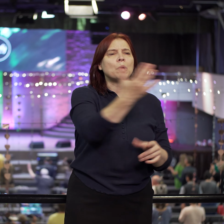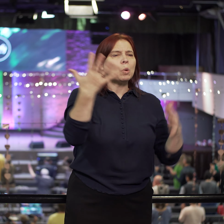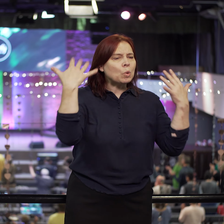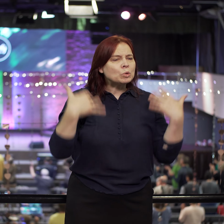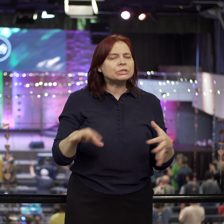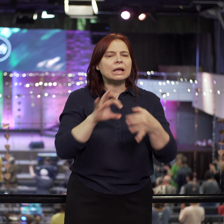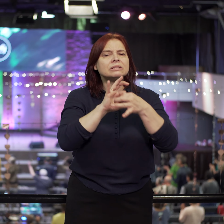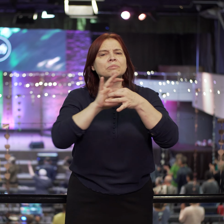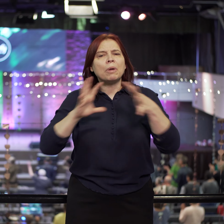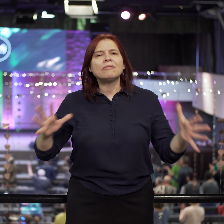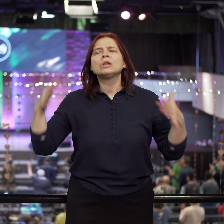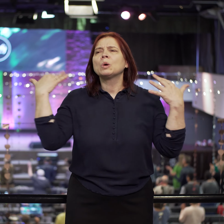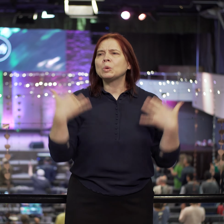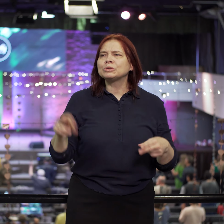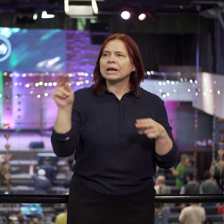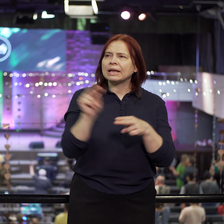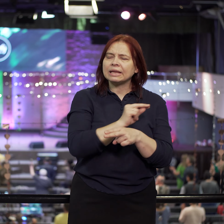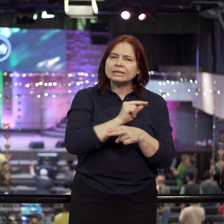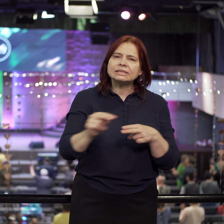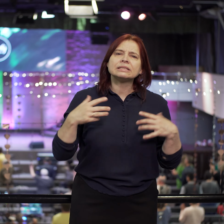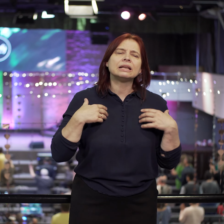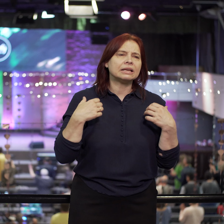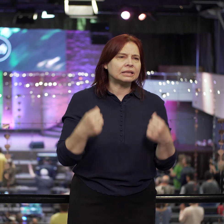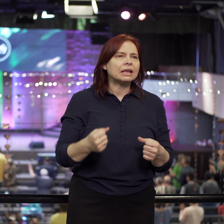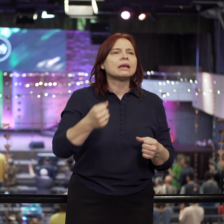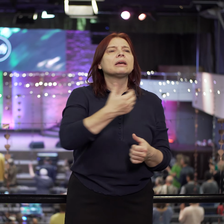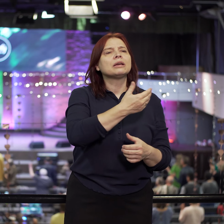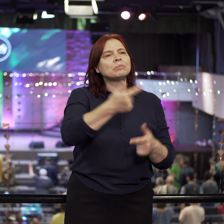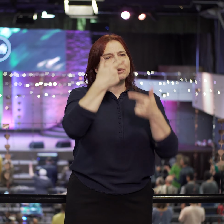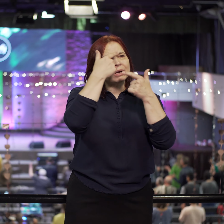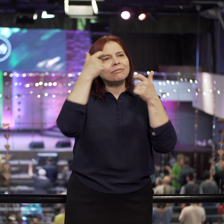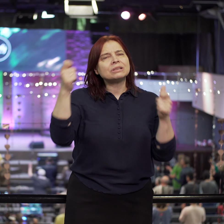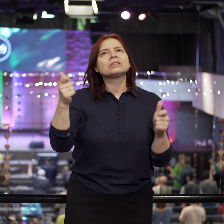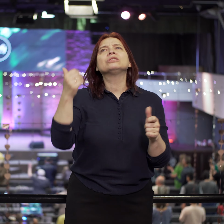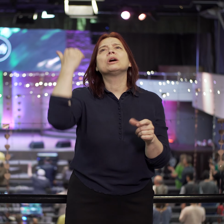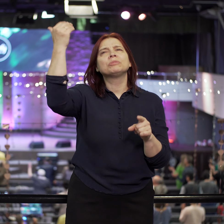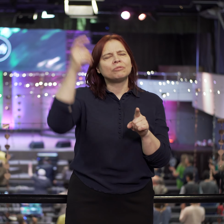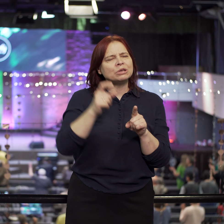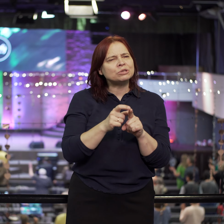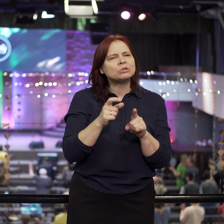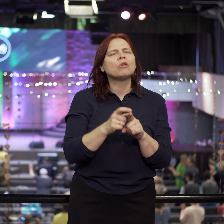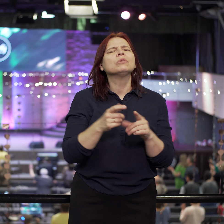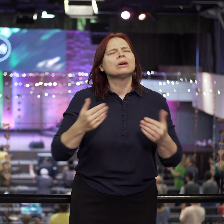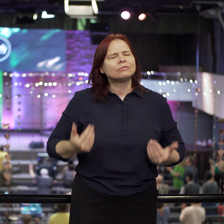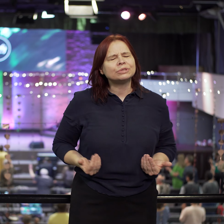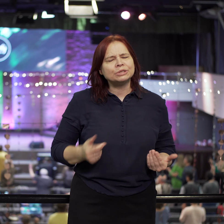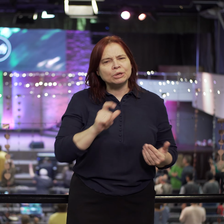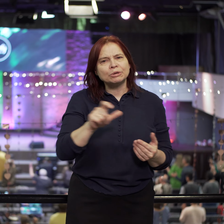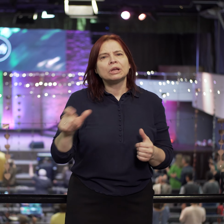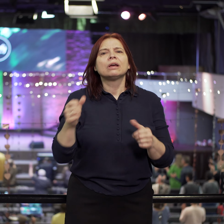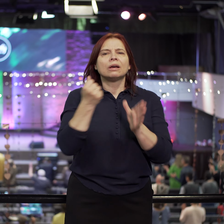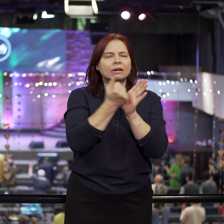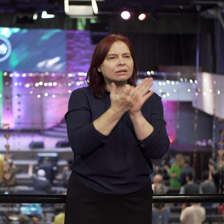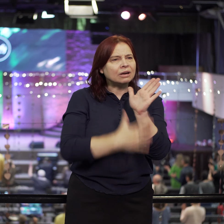избавлены, вы уже исцелены. Аллилуйя! Мы провозглашаем Твое Слово в жизни этих людей. Ранами Иисуса Христа они